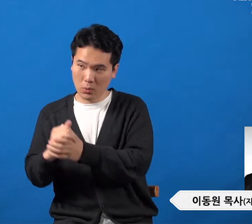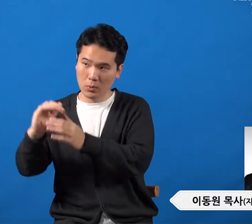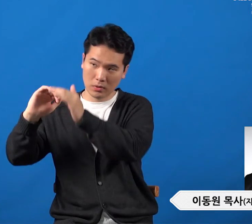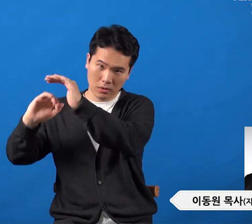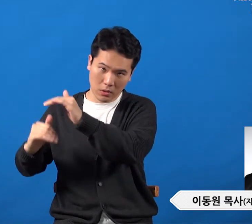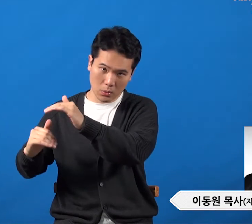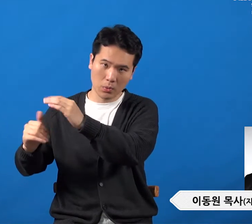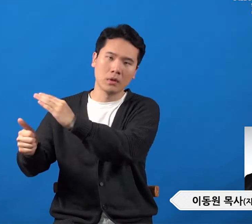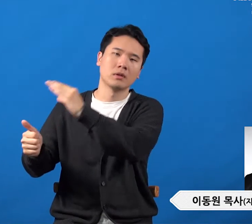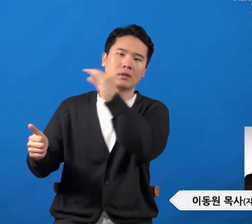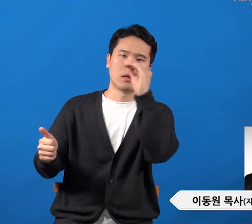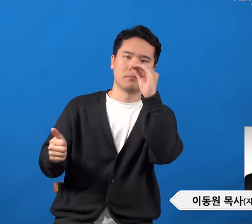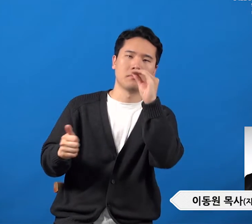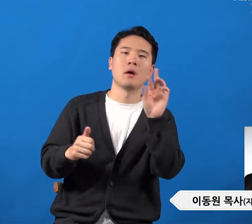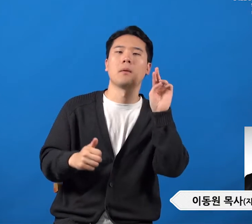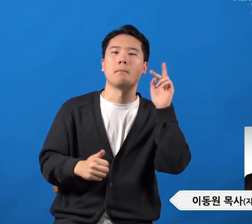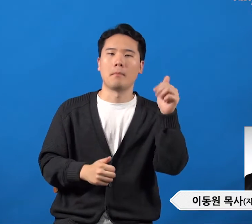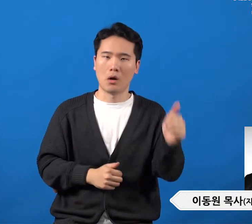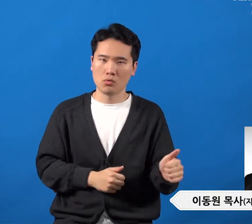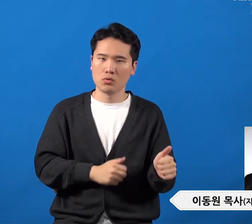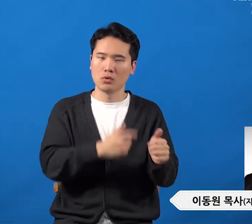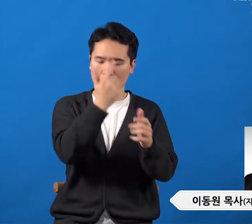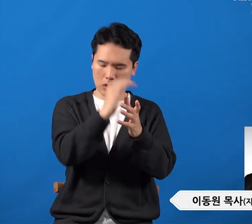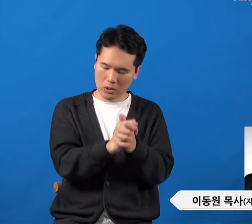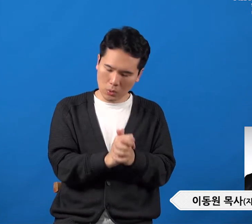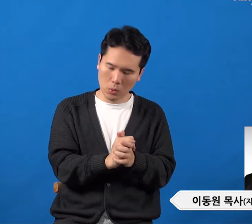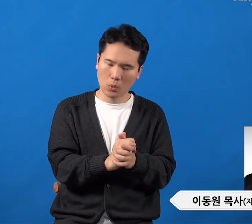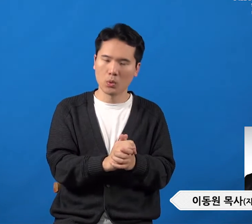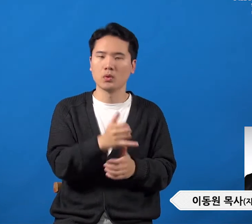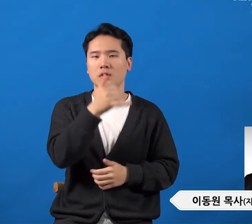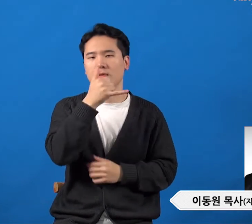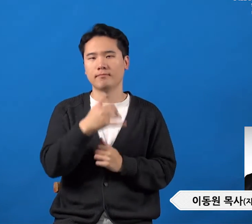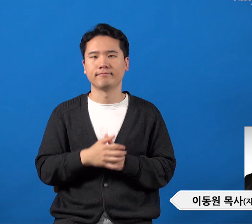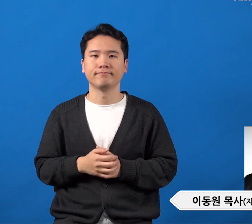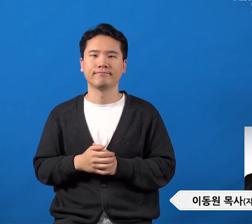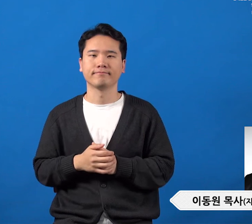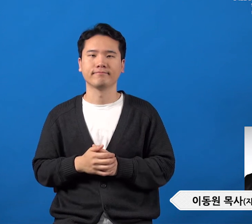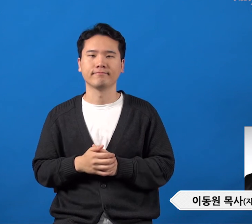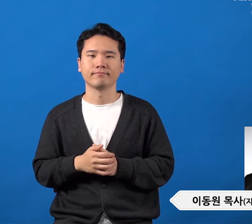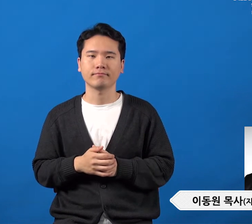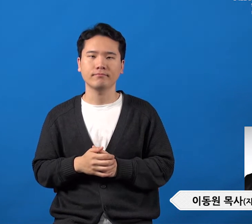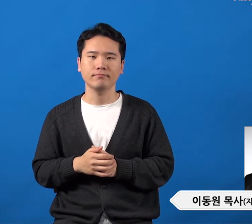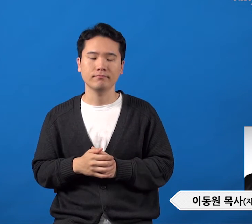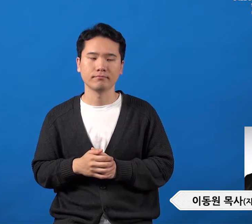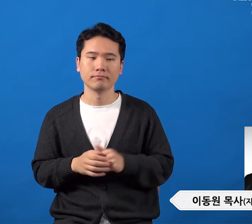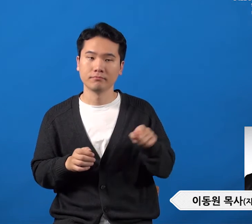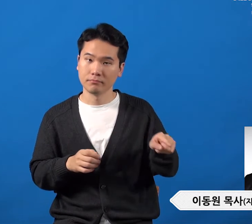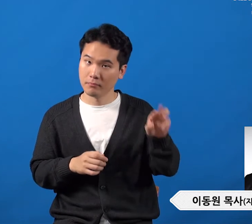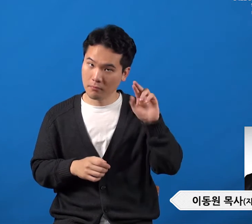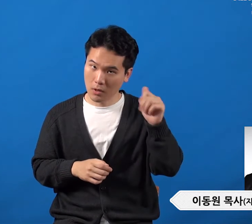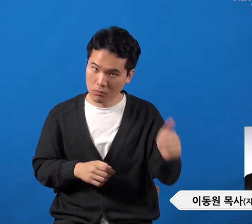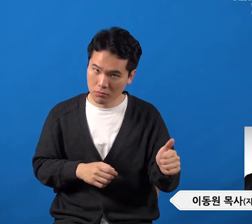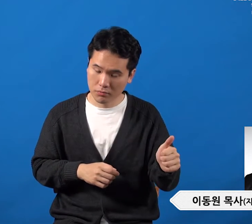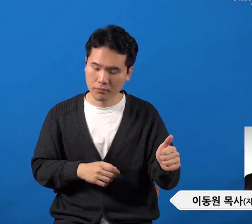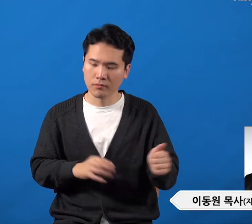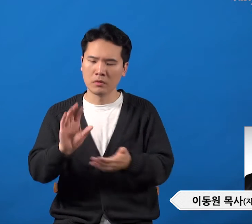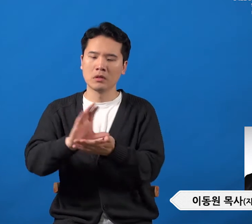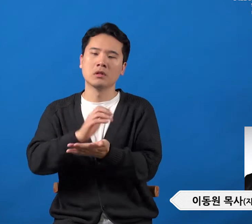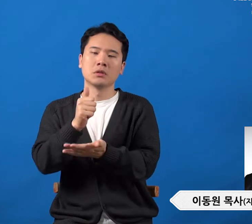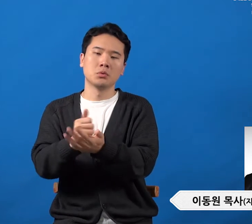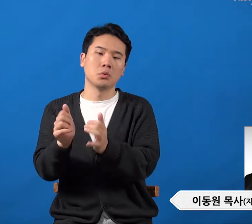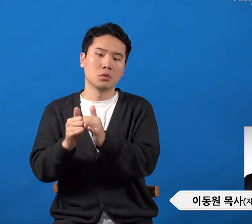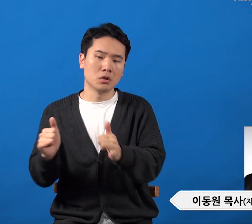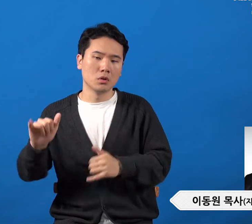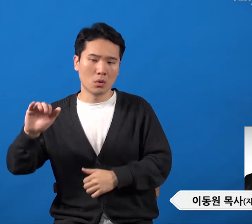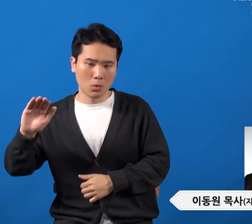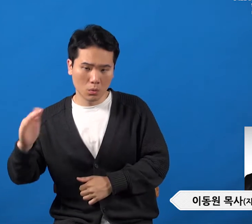닮은 바울의 기도를 우리는 여기서 읽습니다. 그리고 그것은 또한 바울이 크리스찬이 되게 하는 일에